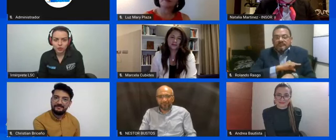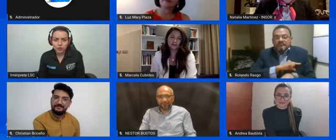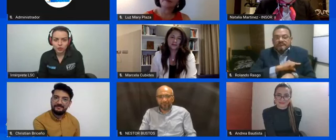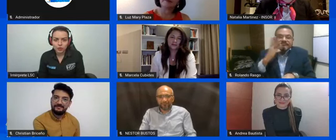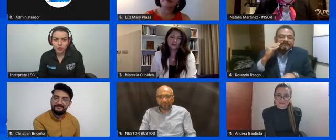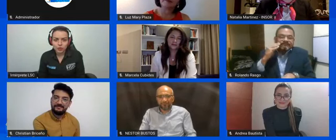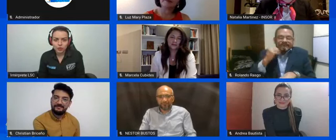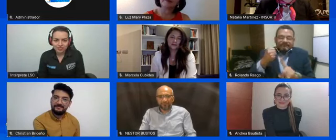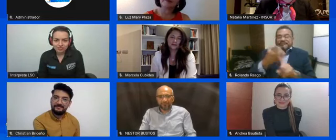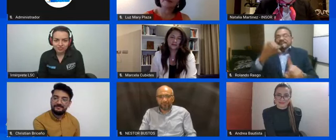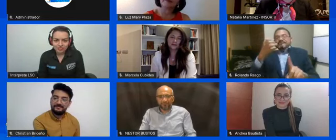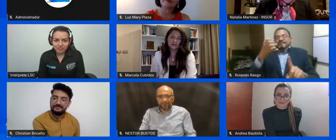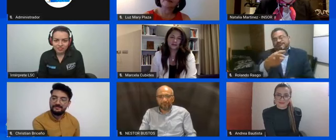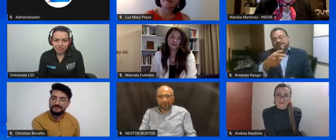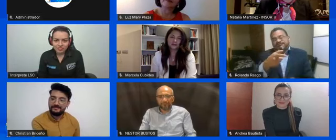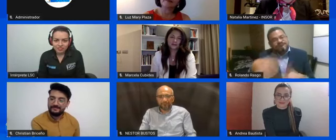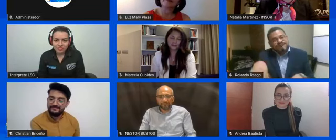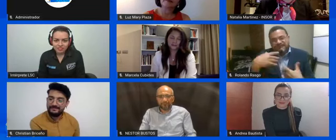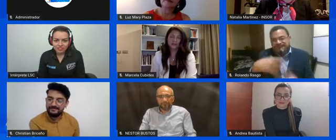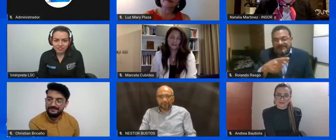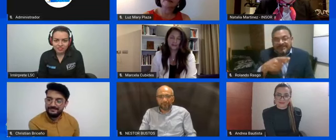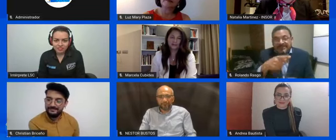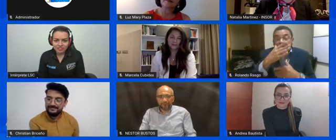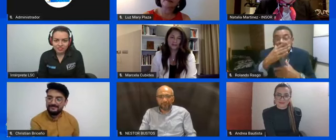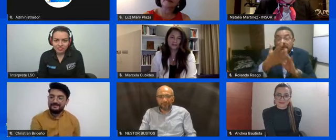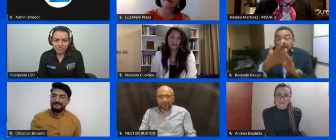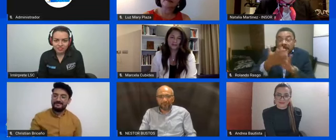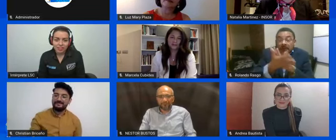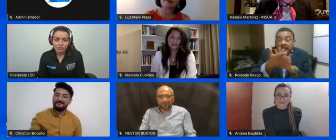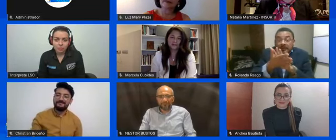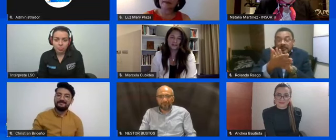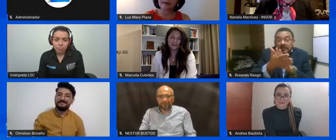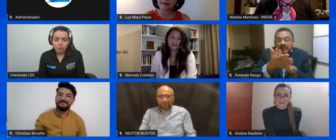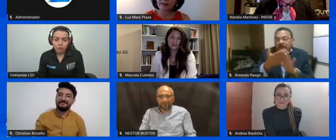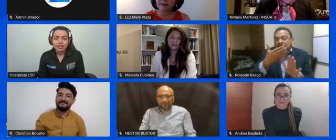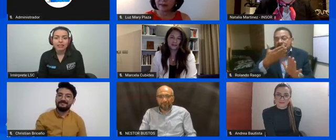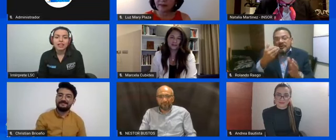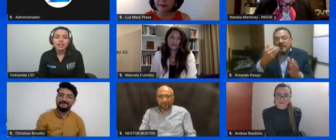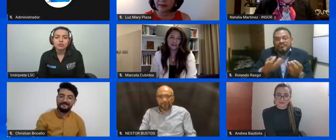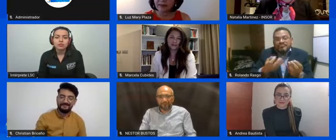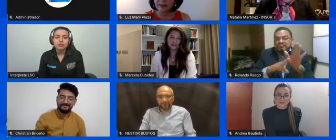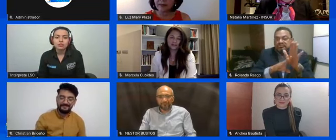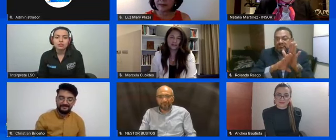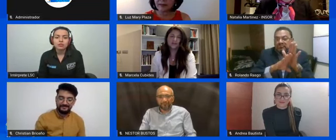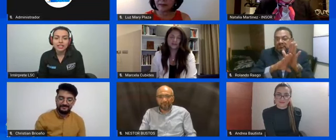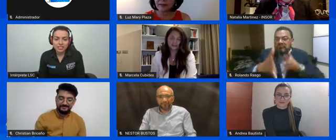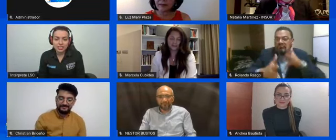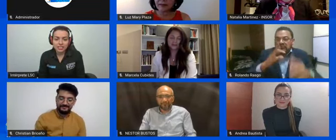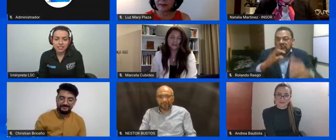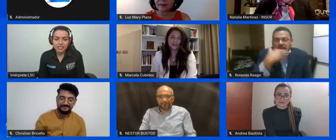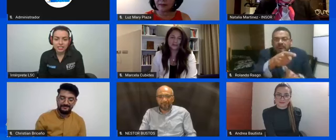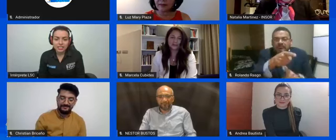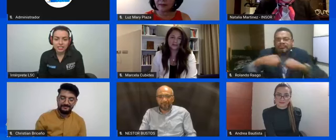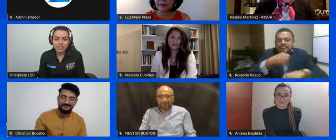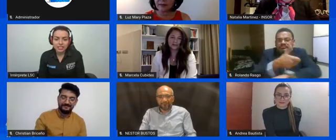y él lo que quería decirle era que pues digamos que era como un ejercicio de ponte en los zapatos